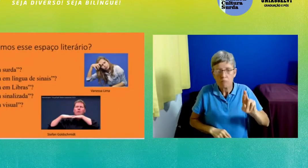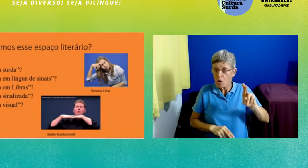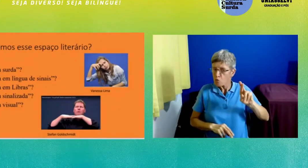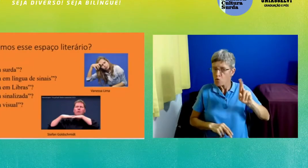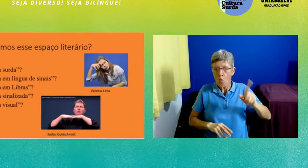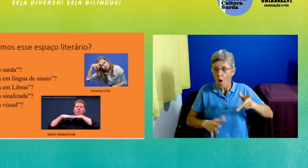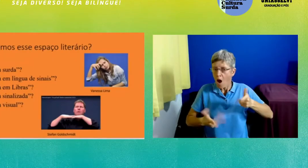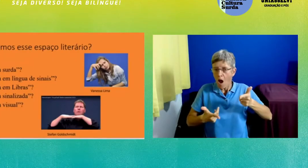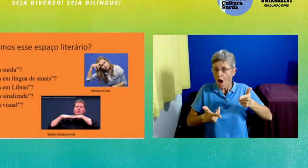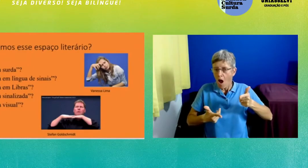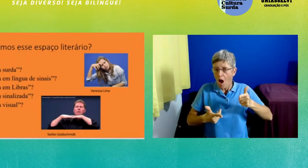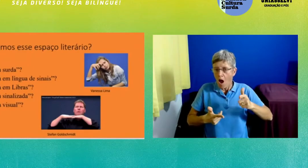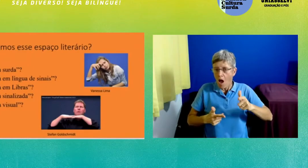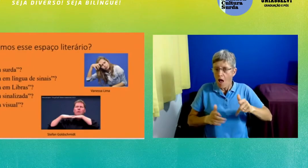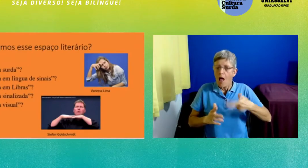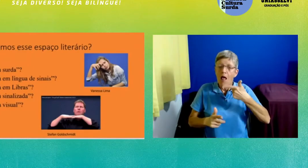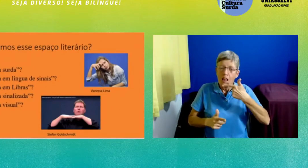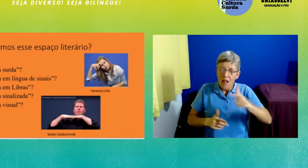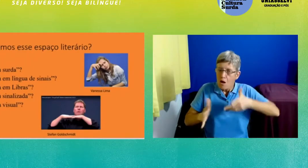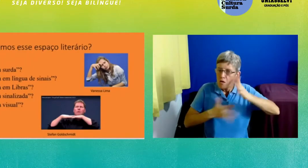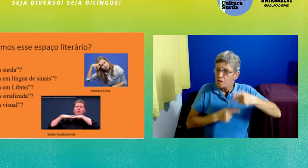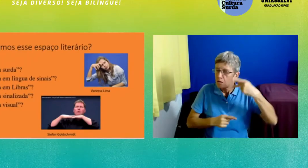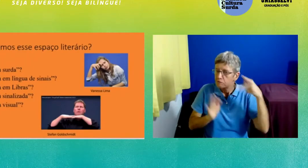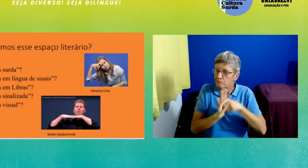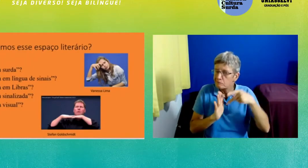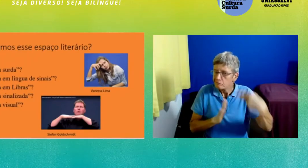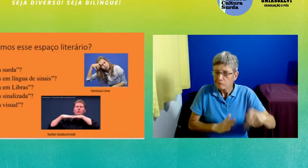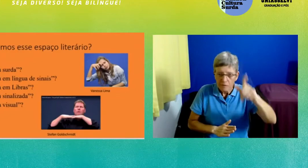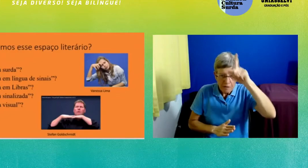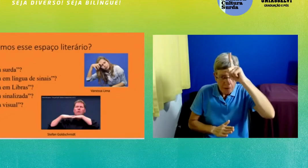Porque tudo é muito visual da maneira que ele se expressa.